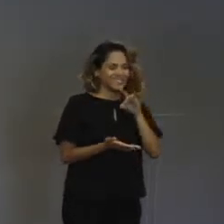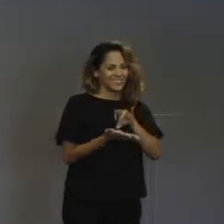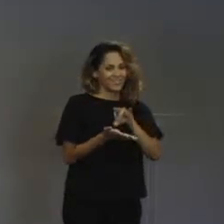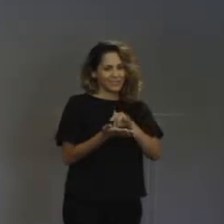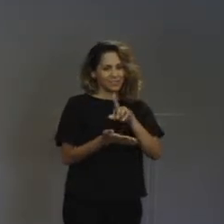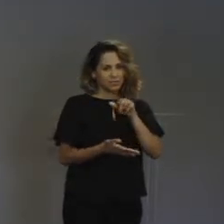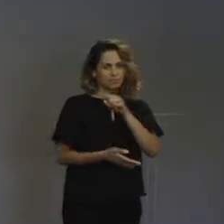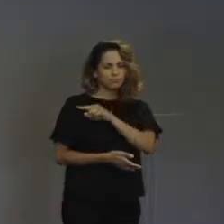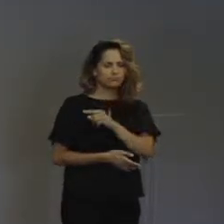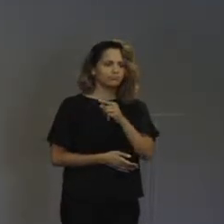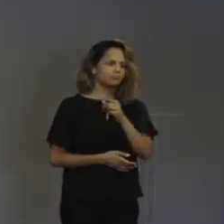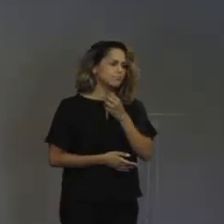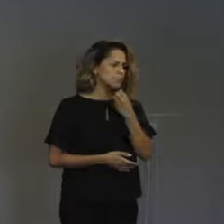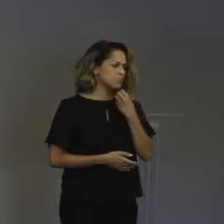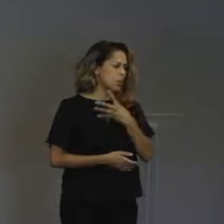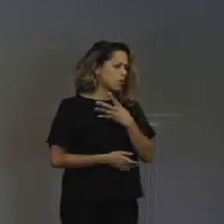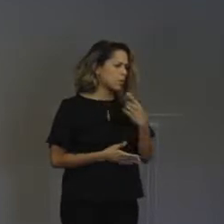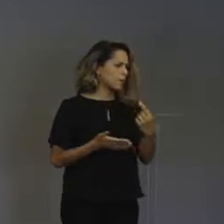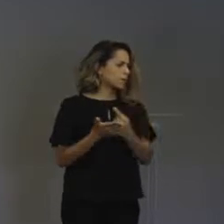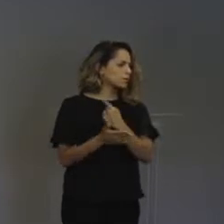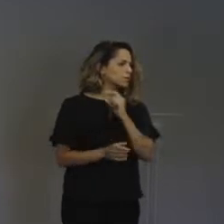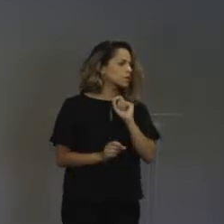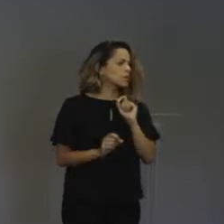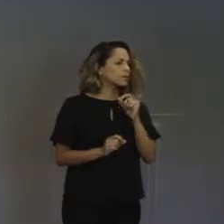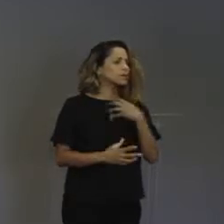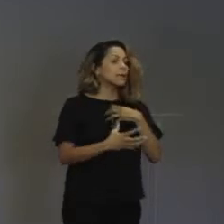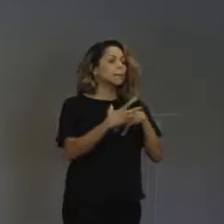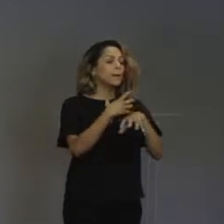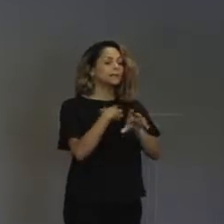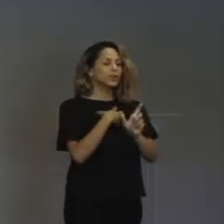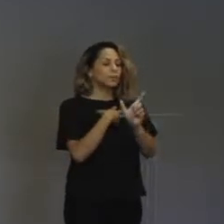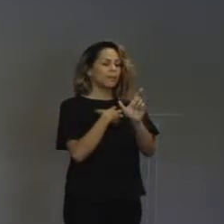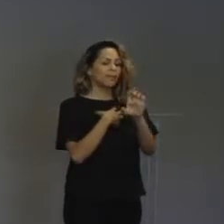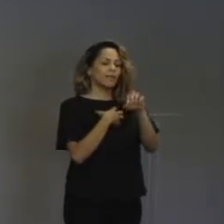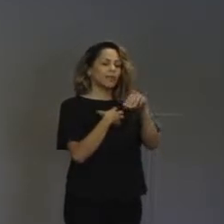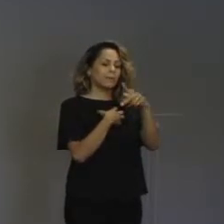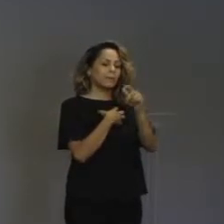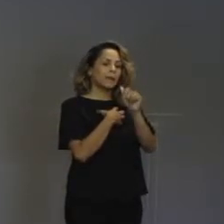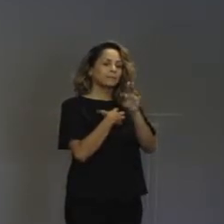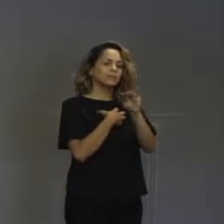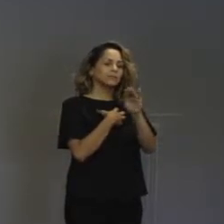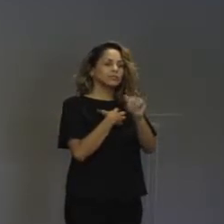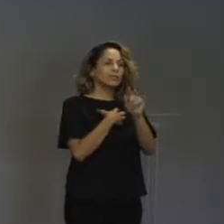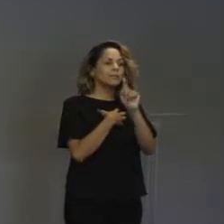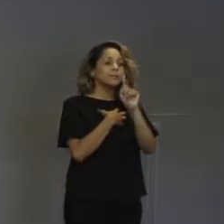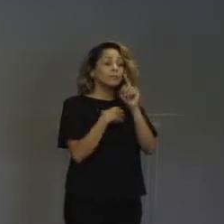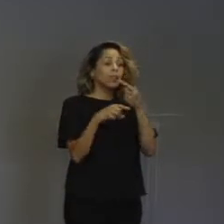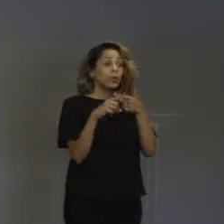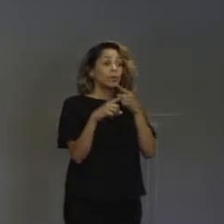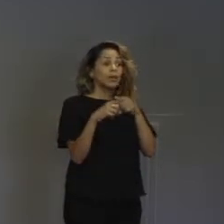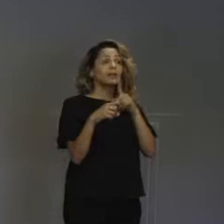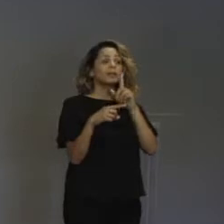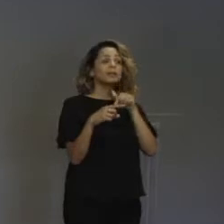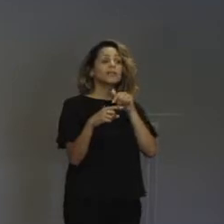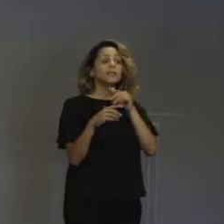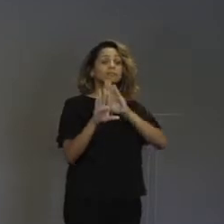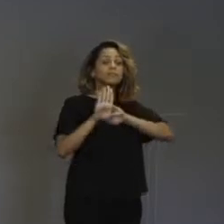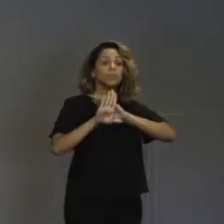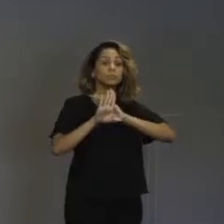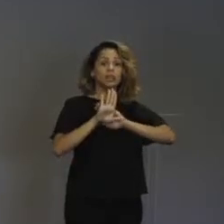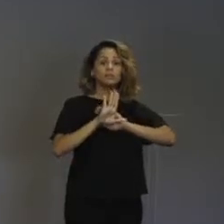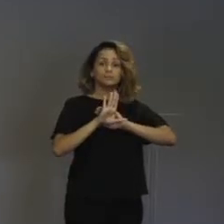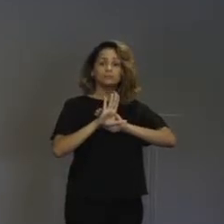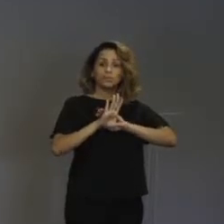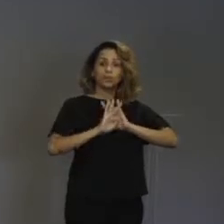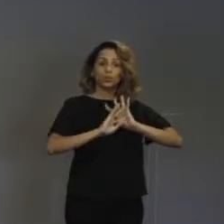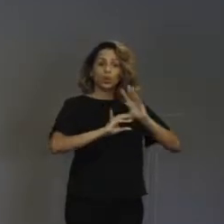palavra empatia, porque nem eu tinha pensado, que é bastante o que perpassou tudo que eu falei aqui. E quem escreveu